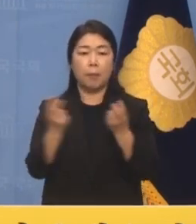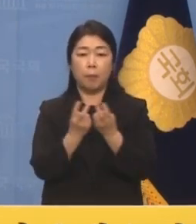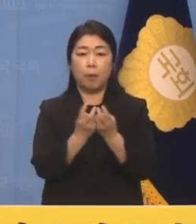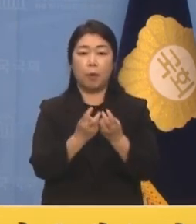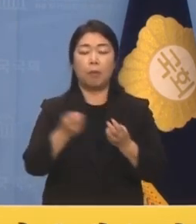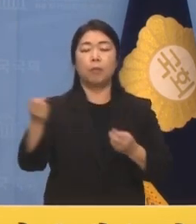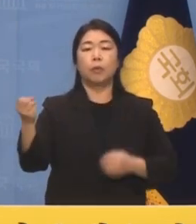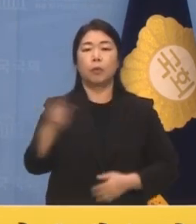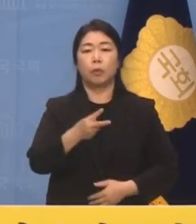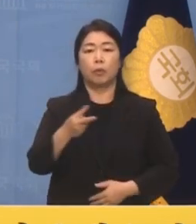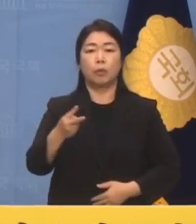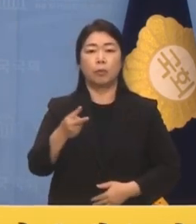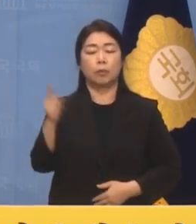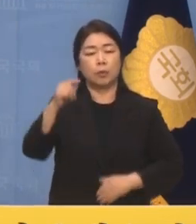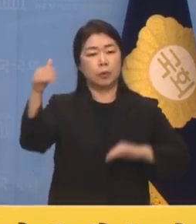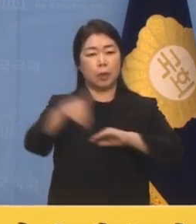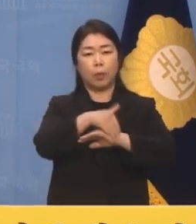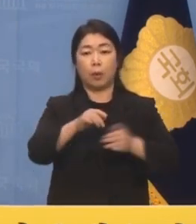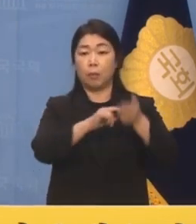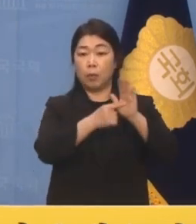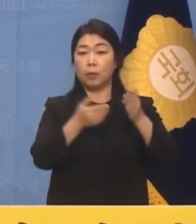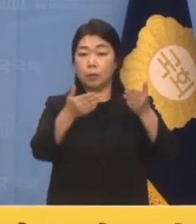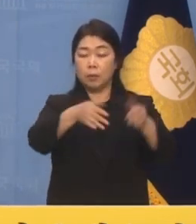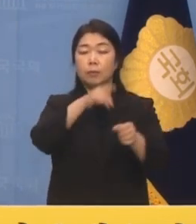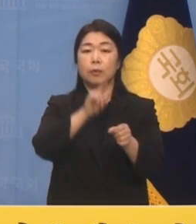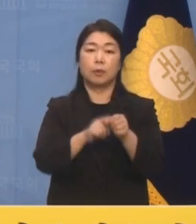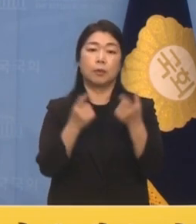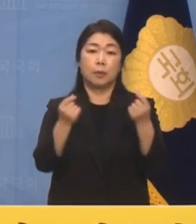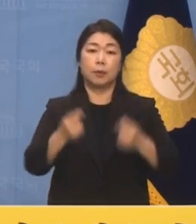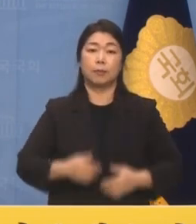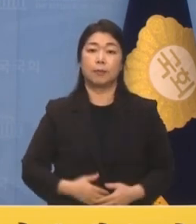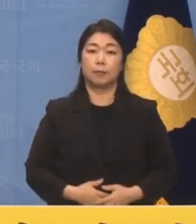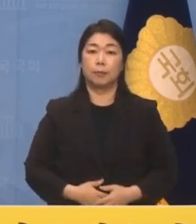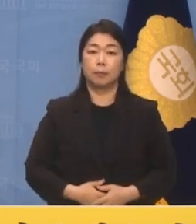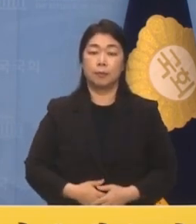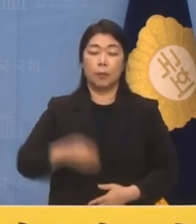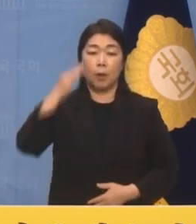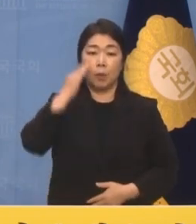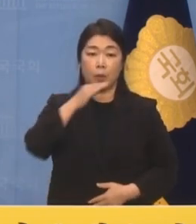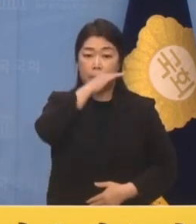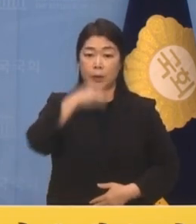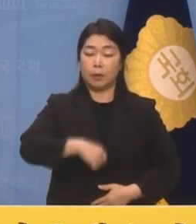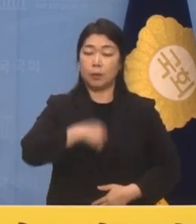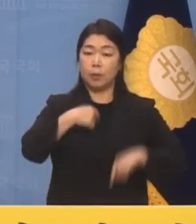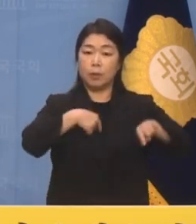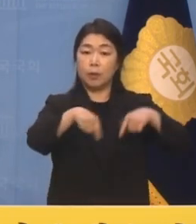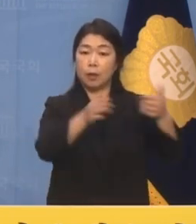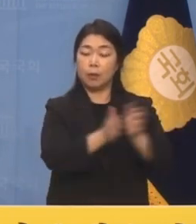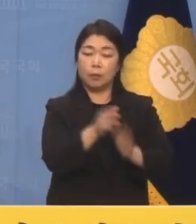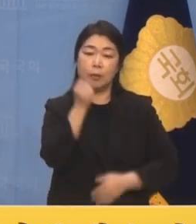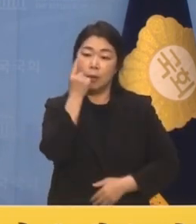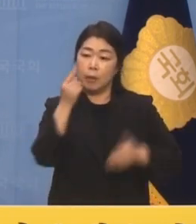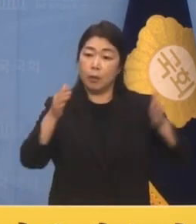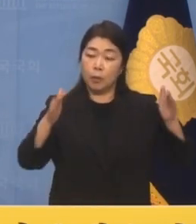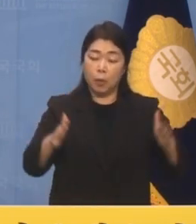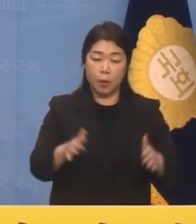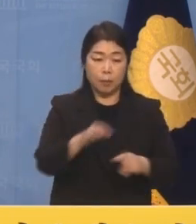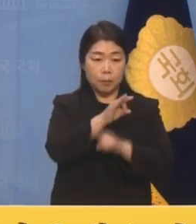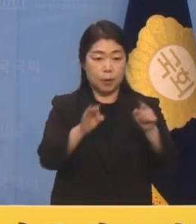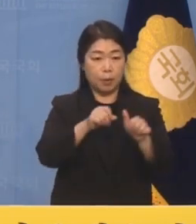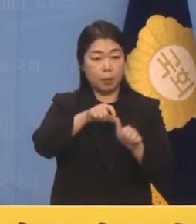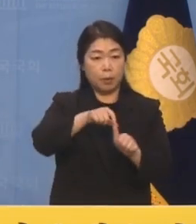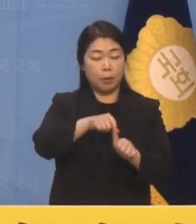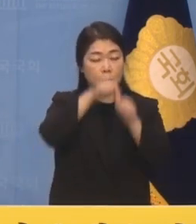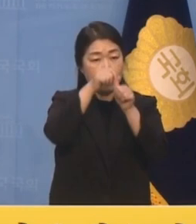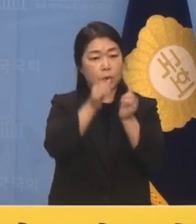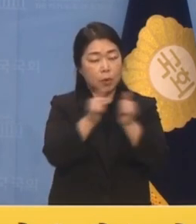어떤 블루프린트를 보여드리는 일이라 할 수 있습니다. 녹색정의당은 지난 한 달 동안 비례대표 후보 선출을 위한 당내